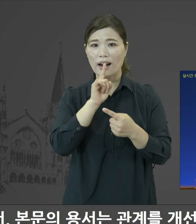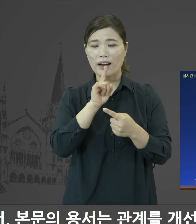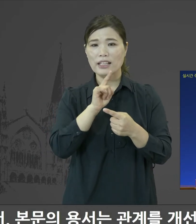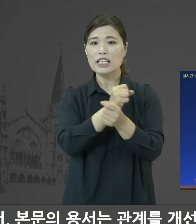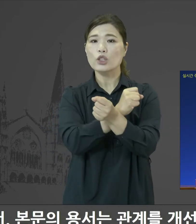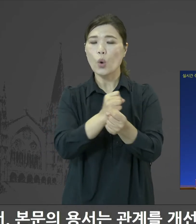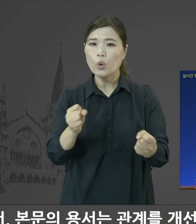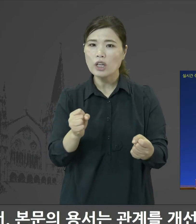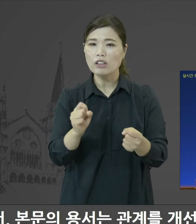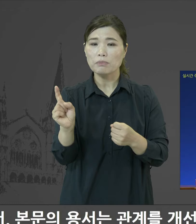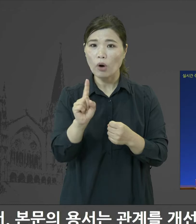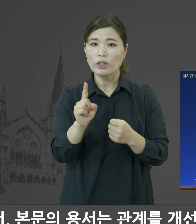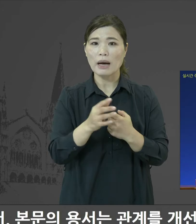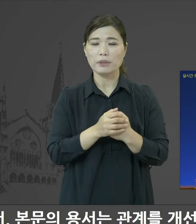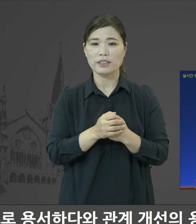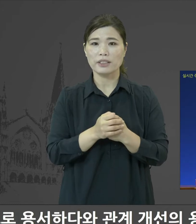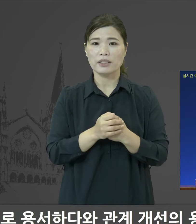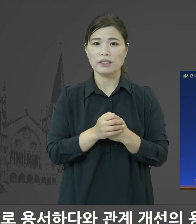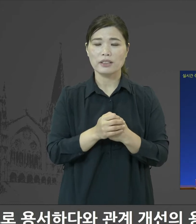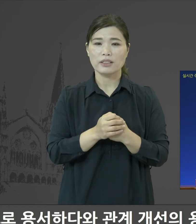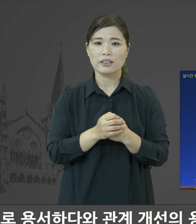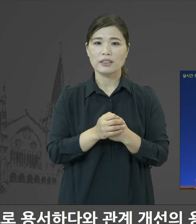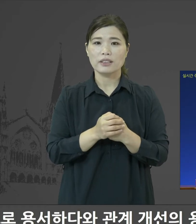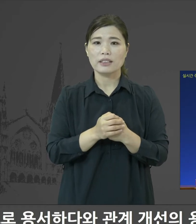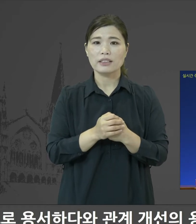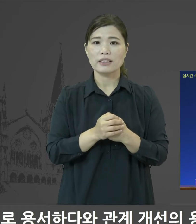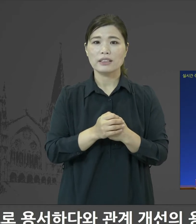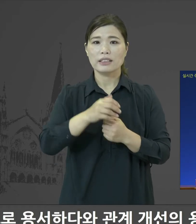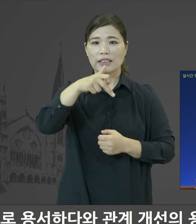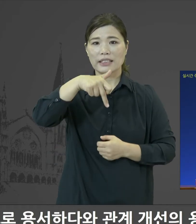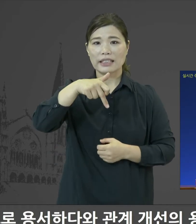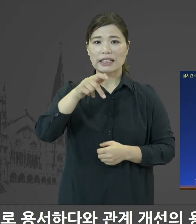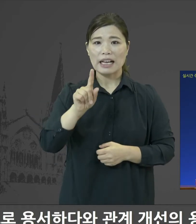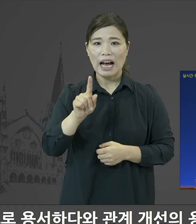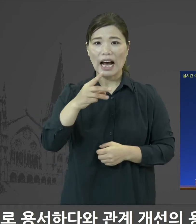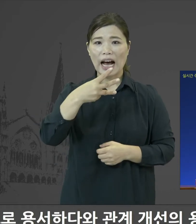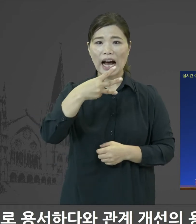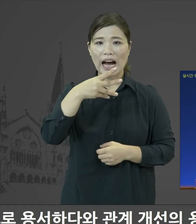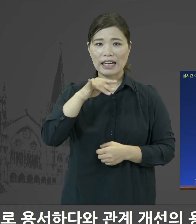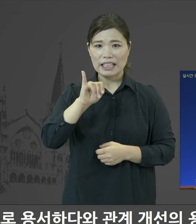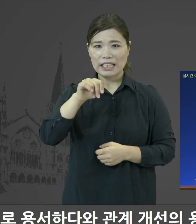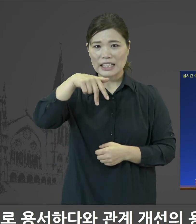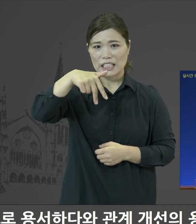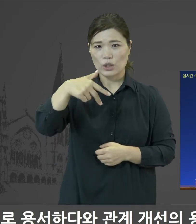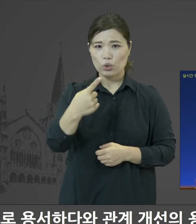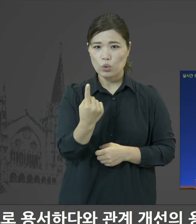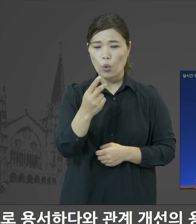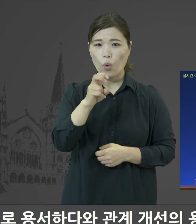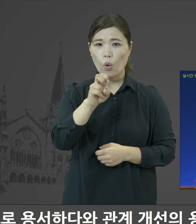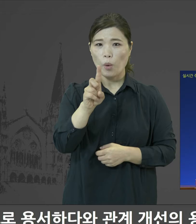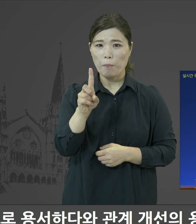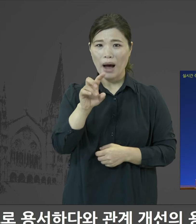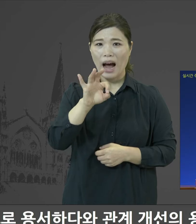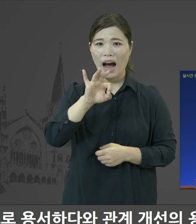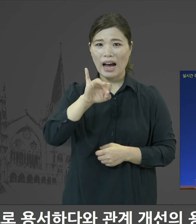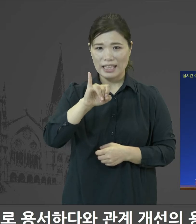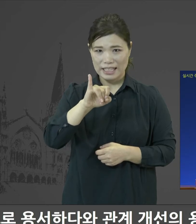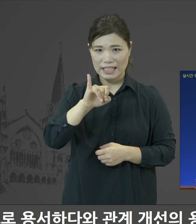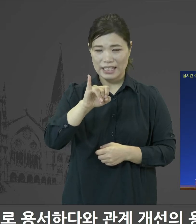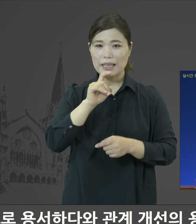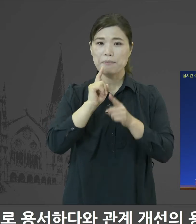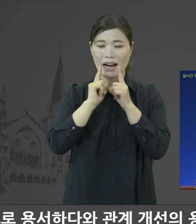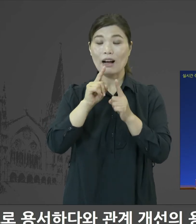용서의 모습은, 이 본문에 나오는 이곳은 카리조마이라고 설명을 합니다. 이